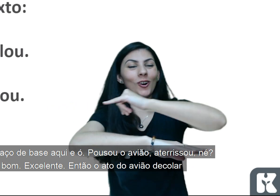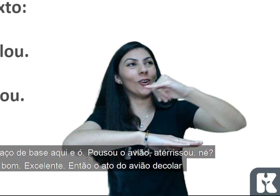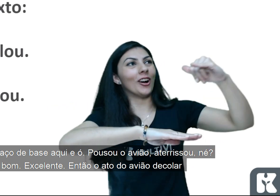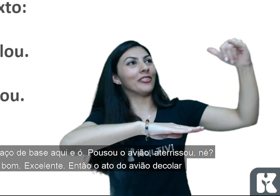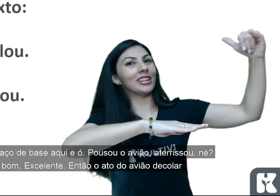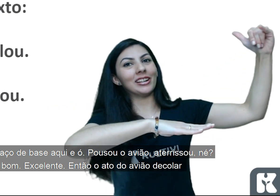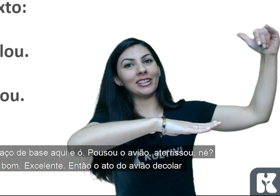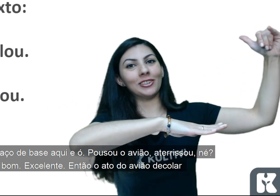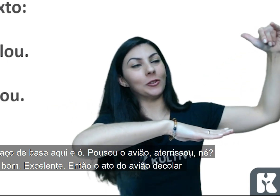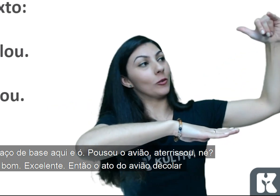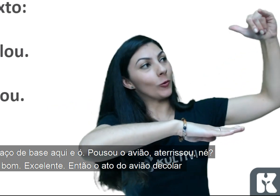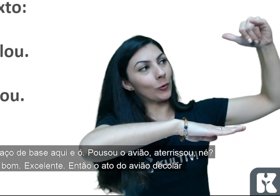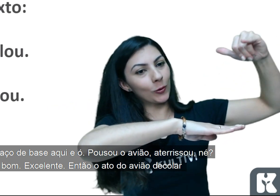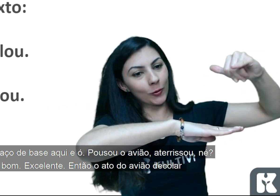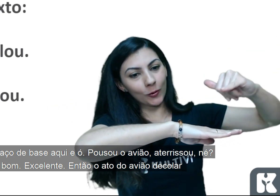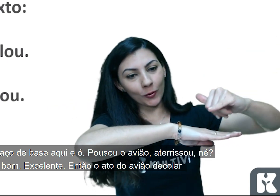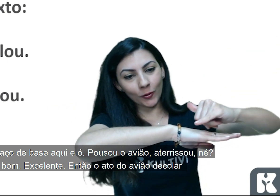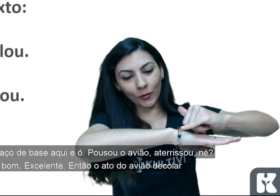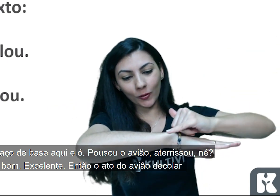Pousou o avião.